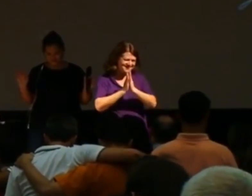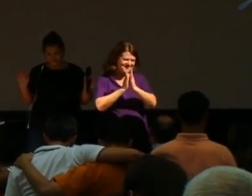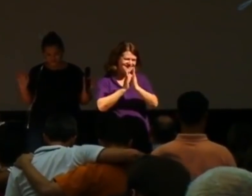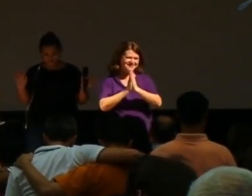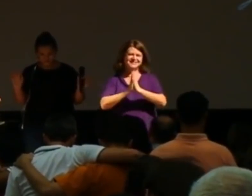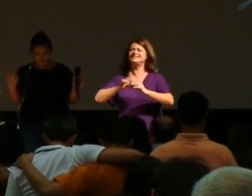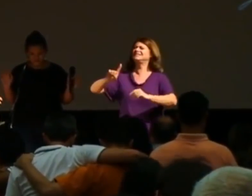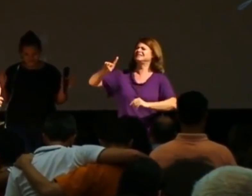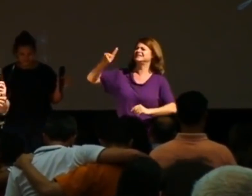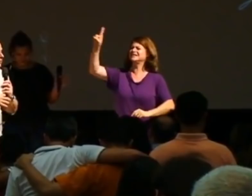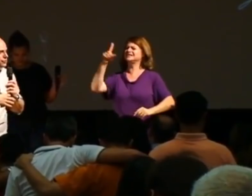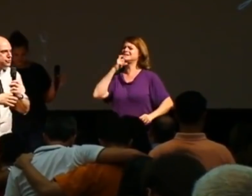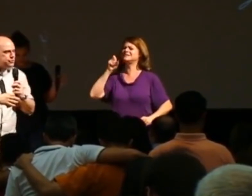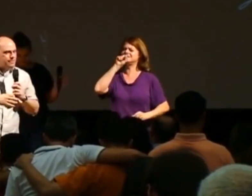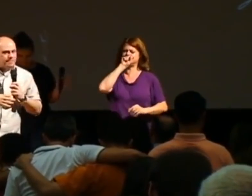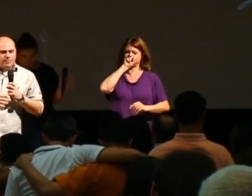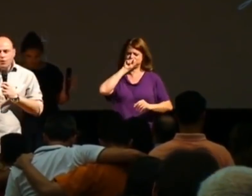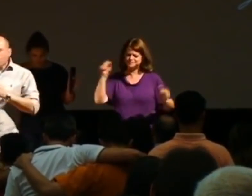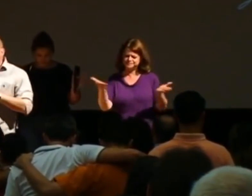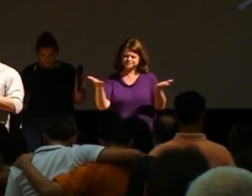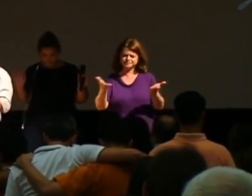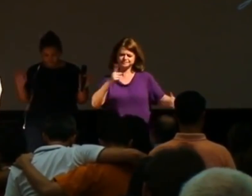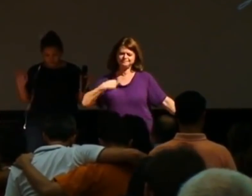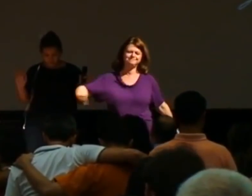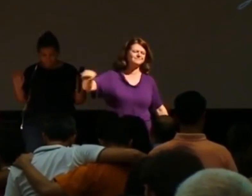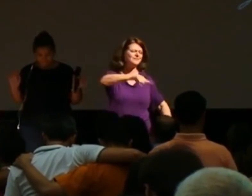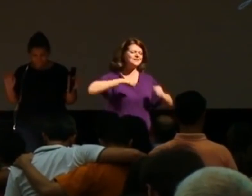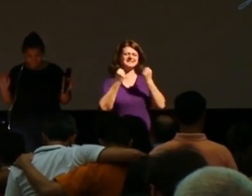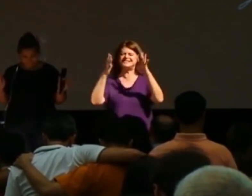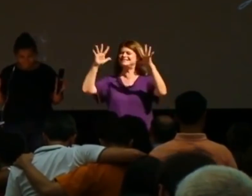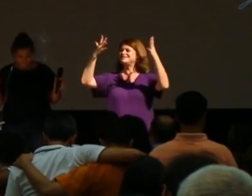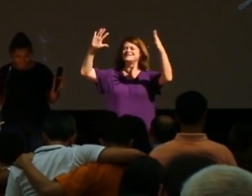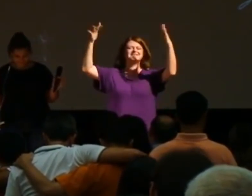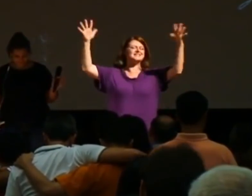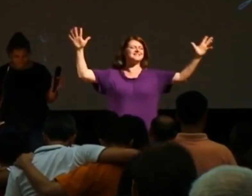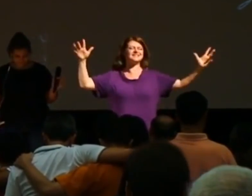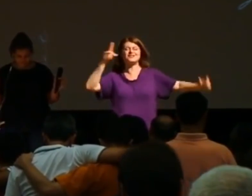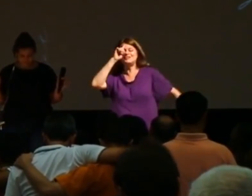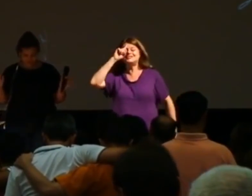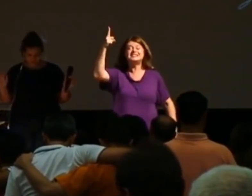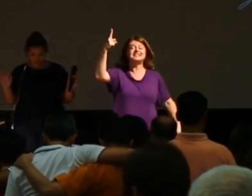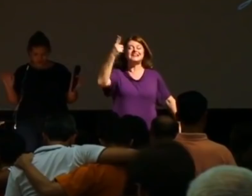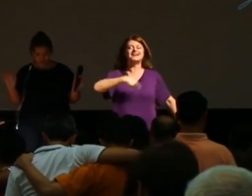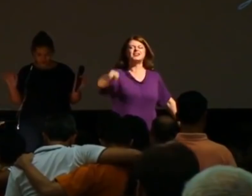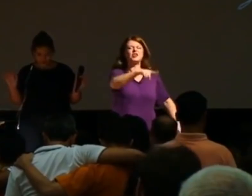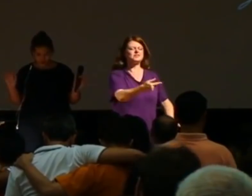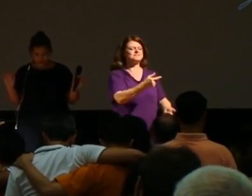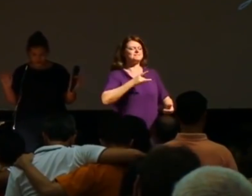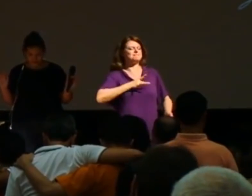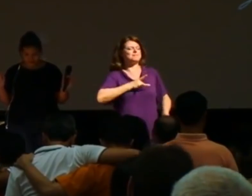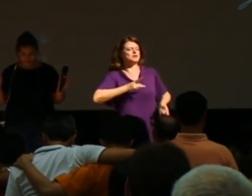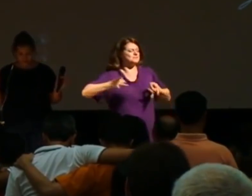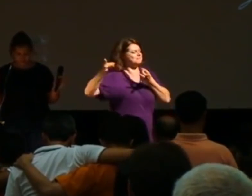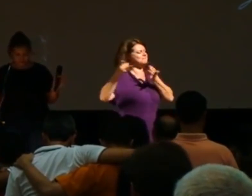hoje nós celebramos, Senhor Deus, o dia em que nós nos aproximamos do Senhor sem medo, em